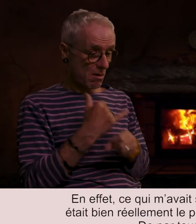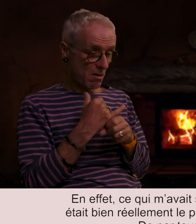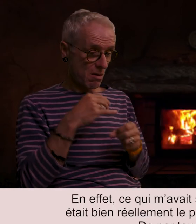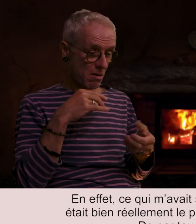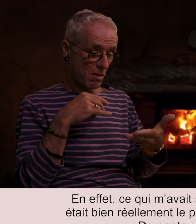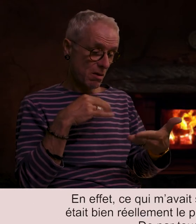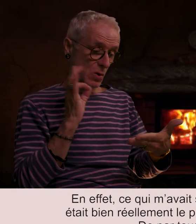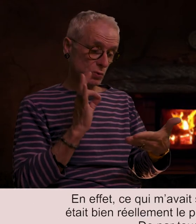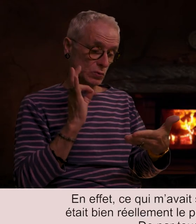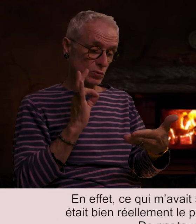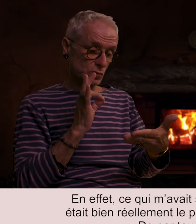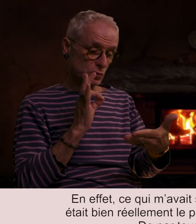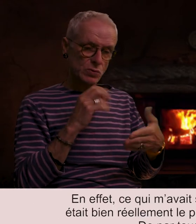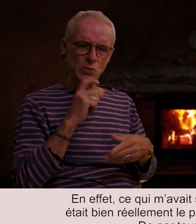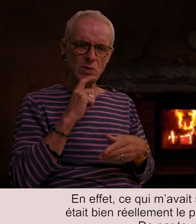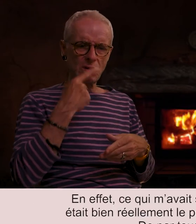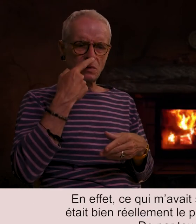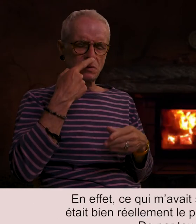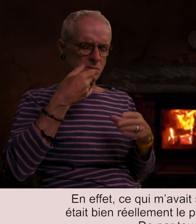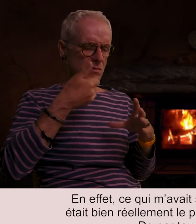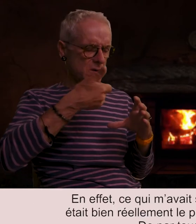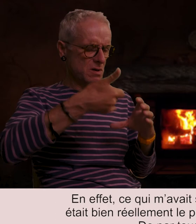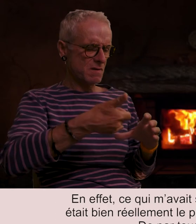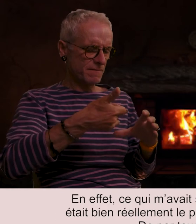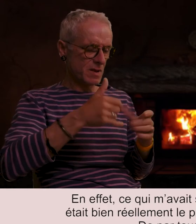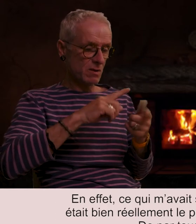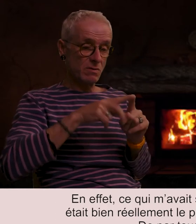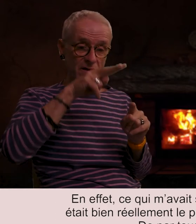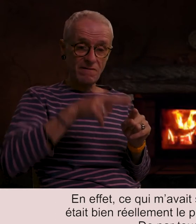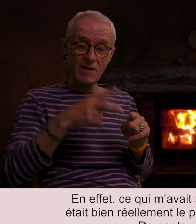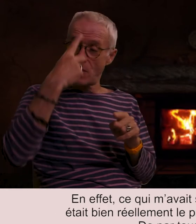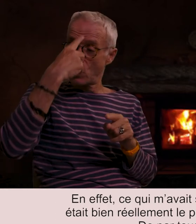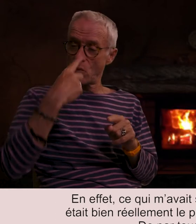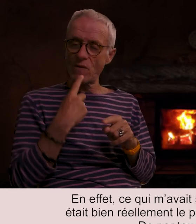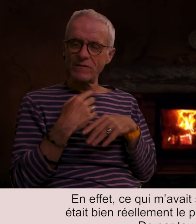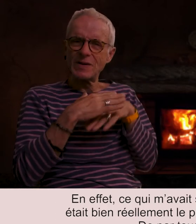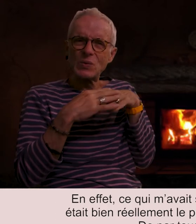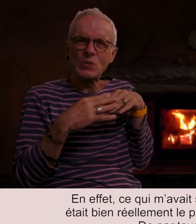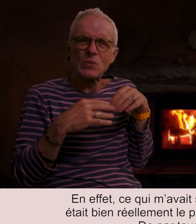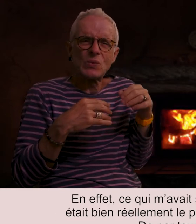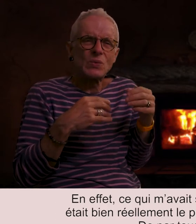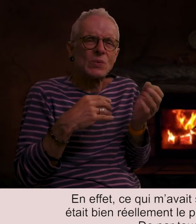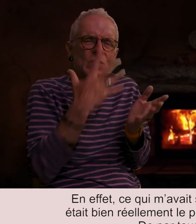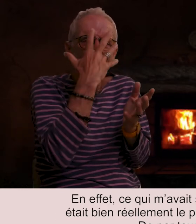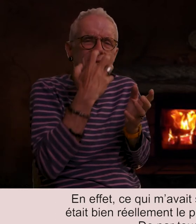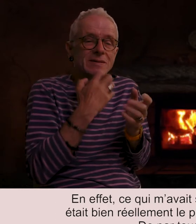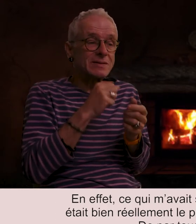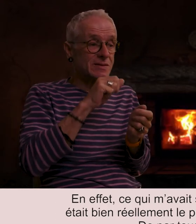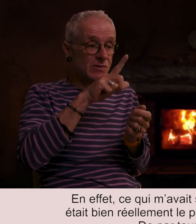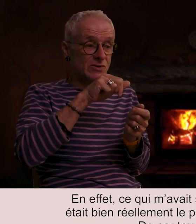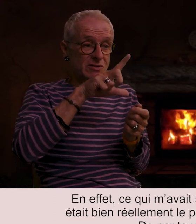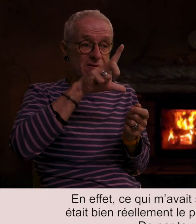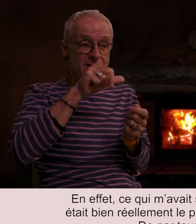ce qui m'avait semblé tout à l'heure une cafetière était bien réellement le profil doux et mélancolique d'Angela